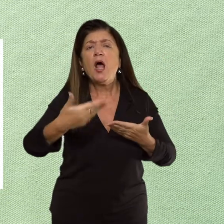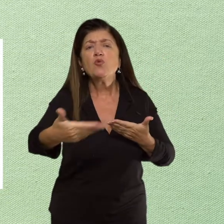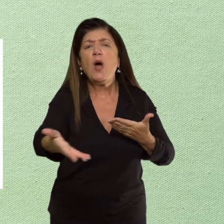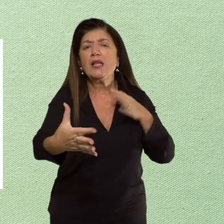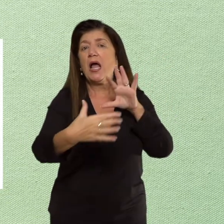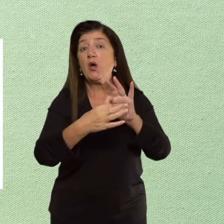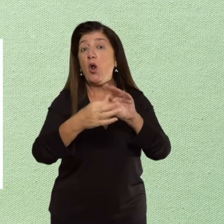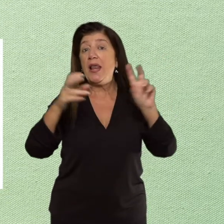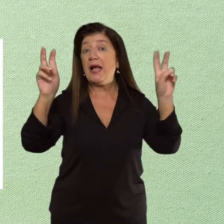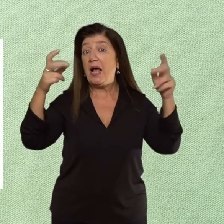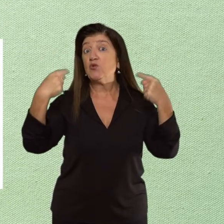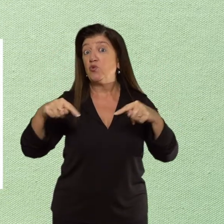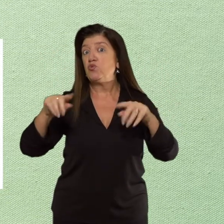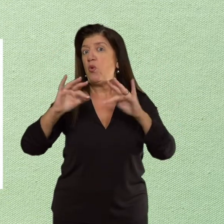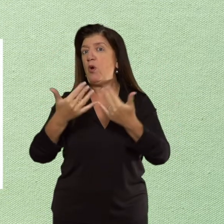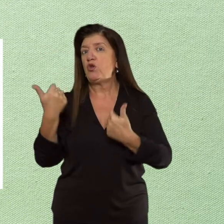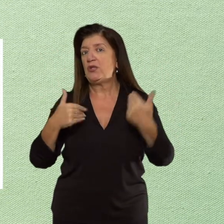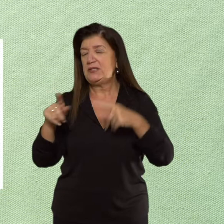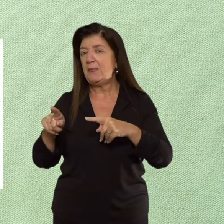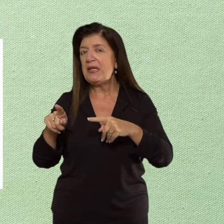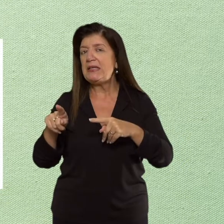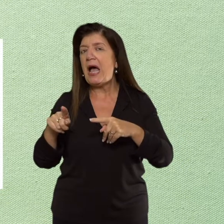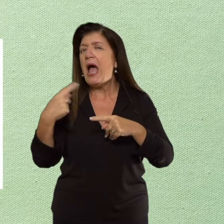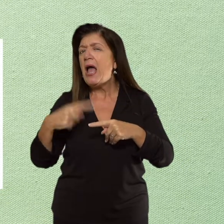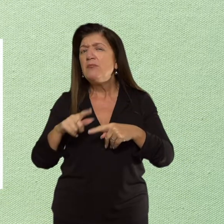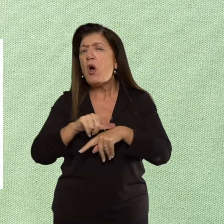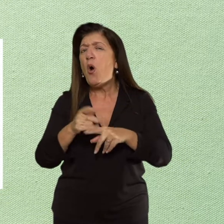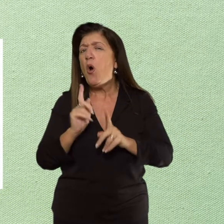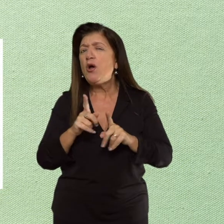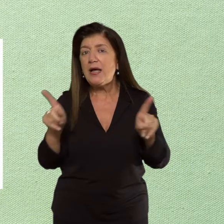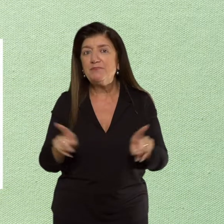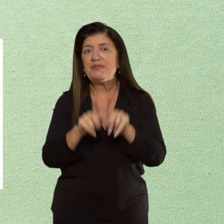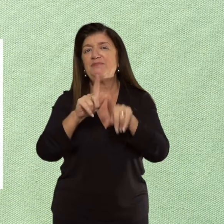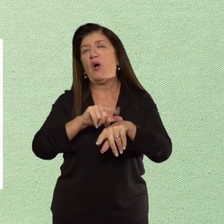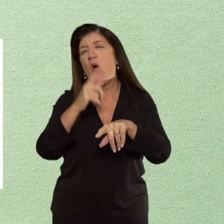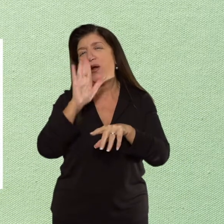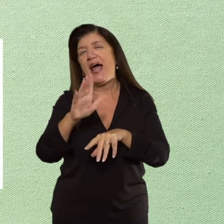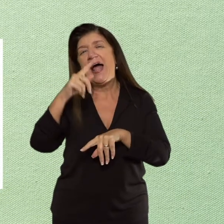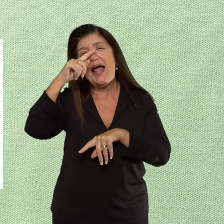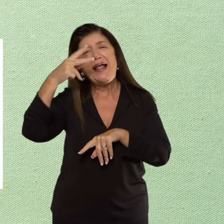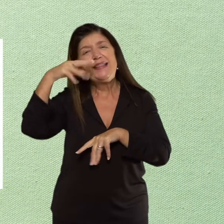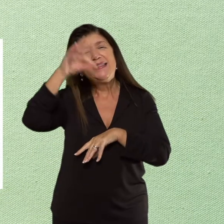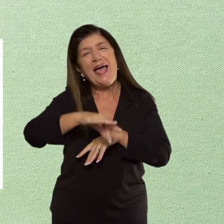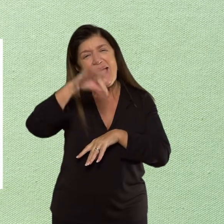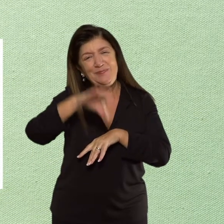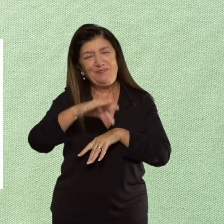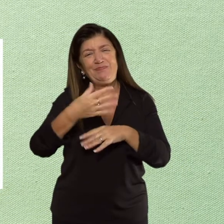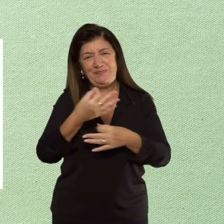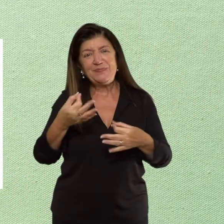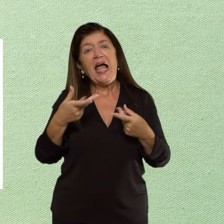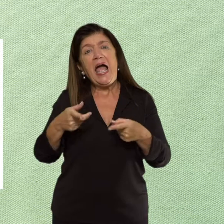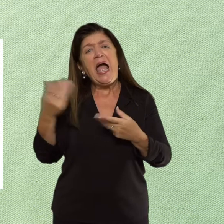che va in onda all'ora del tè. E siamo quest'oggi in compagnia di Cristian Tarasco, architetto